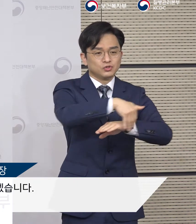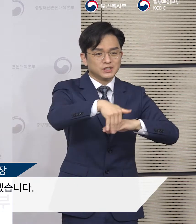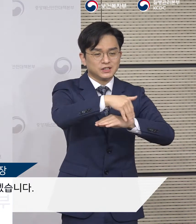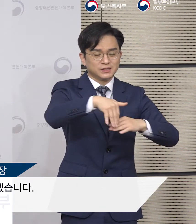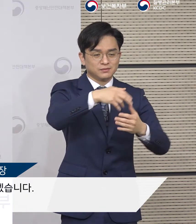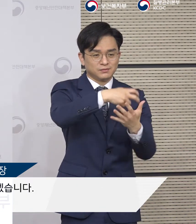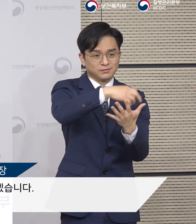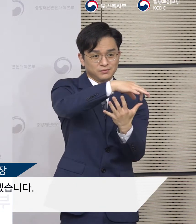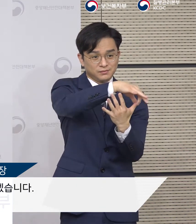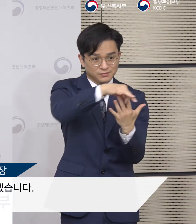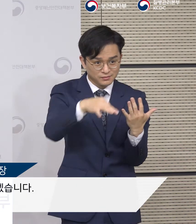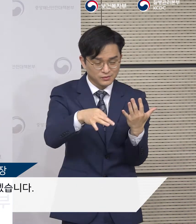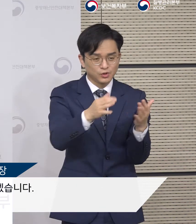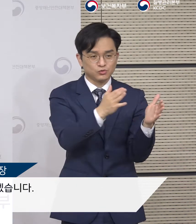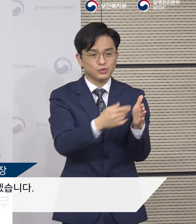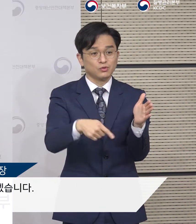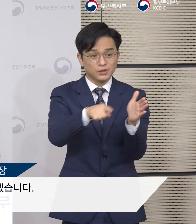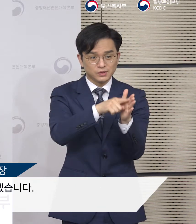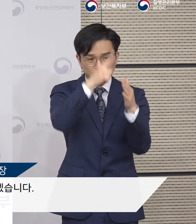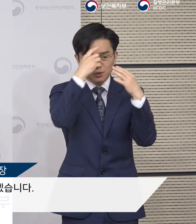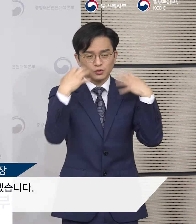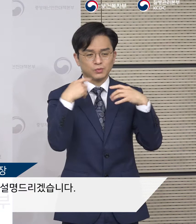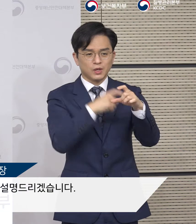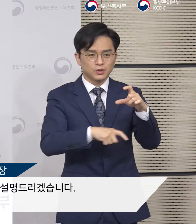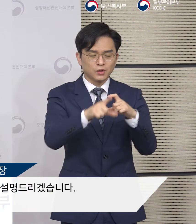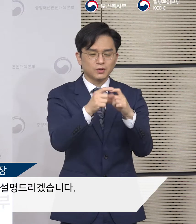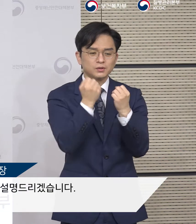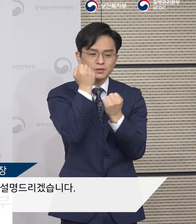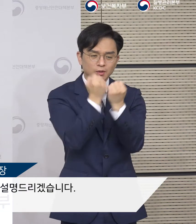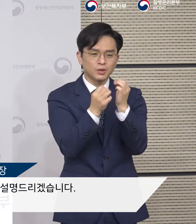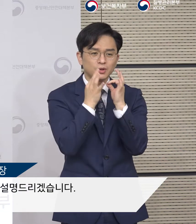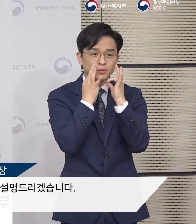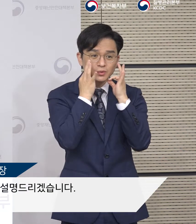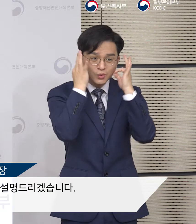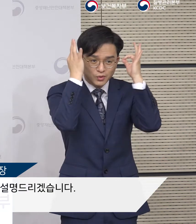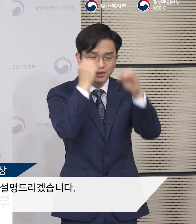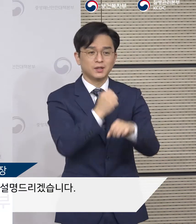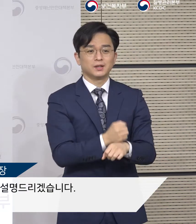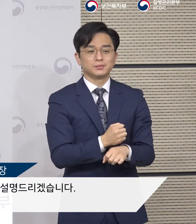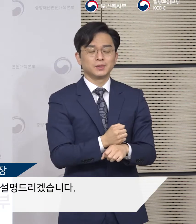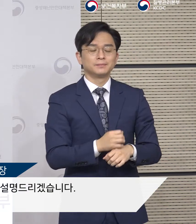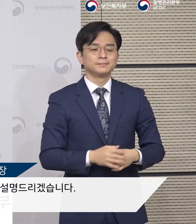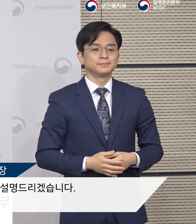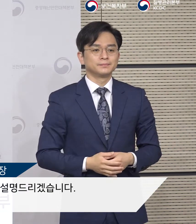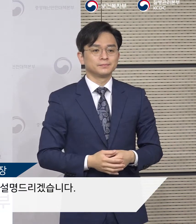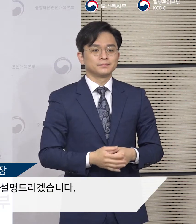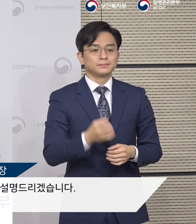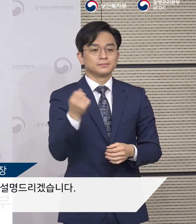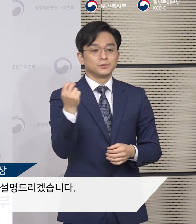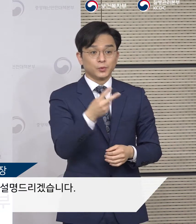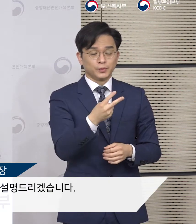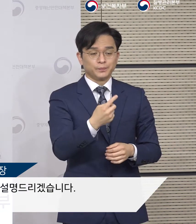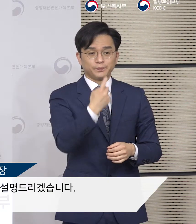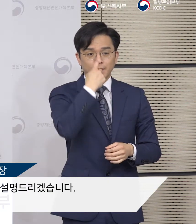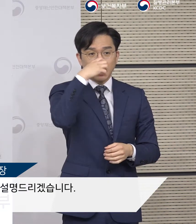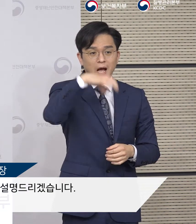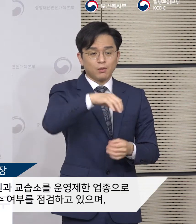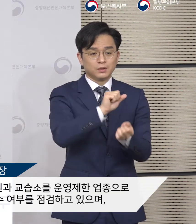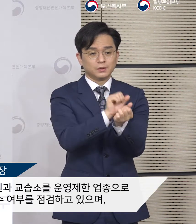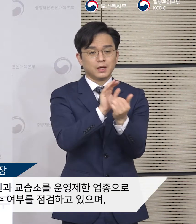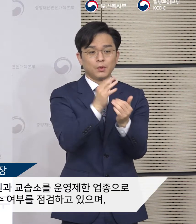긴밀히 소통하고 준비하겠습니다. 더불어 학원 등에 대한 감염관리 현황에 대해